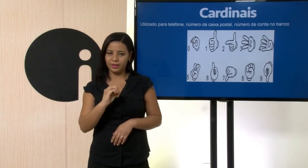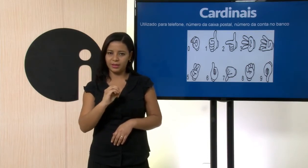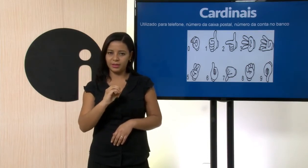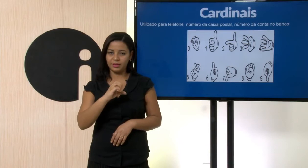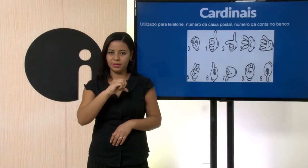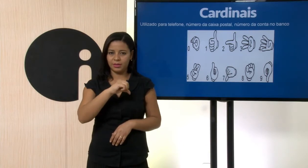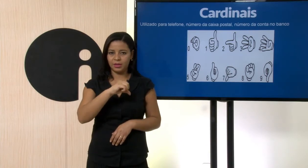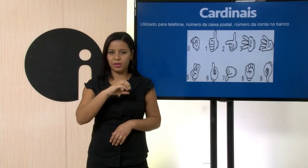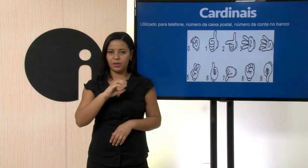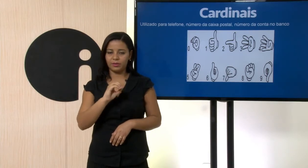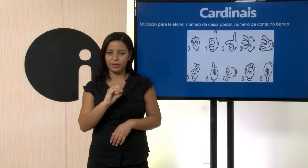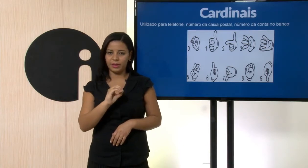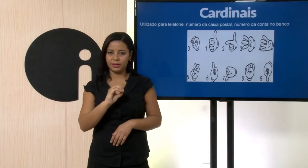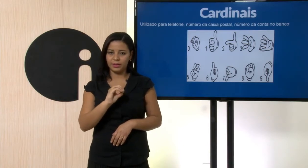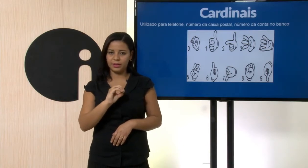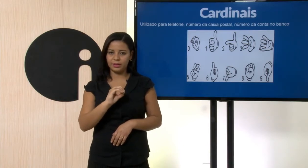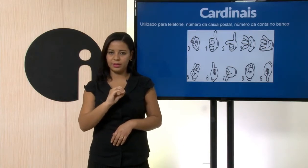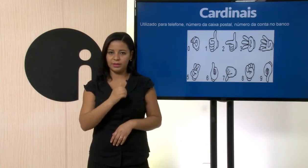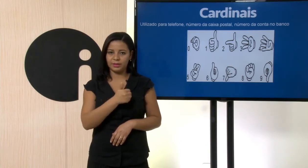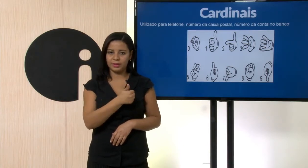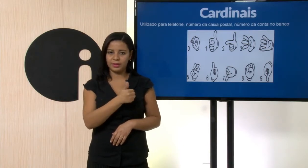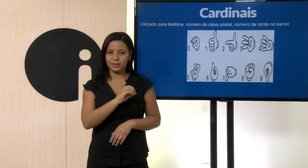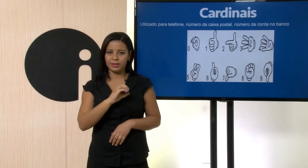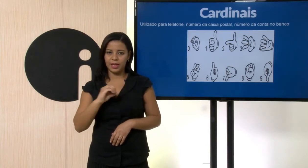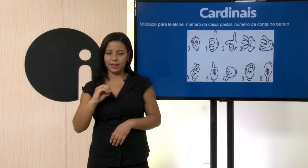80, 90, 100.